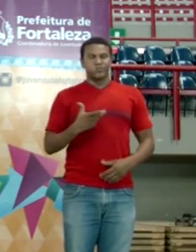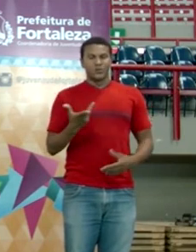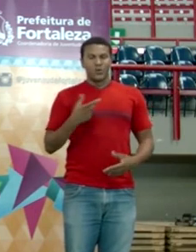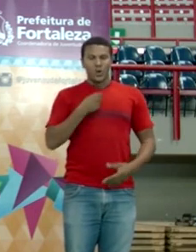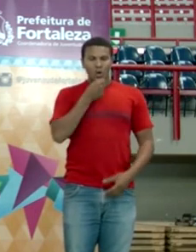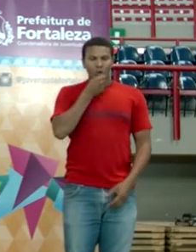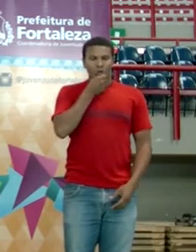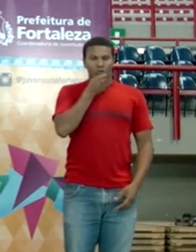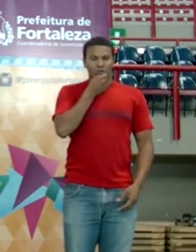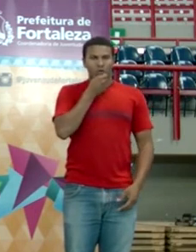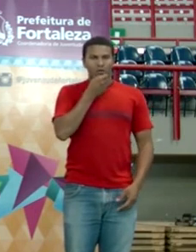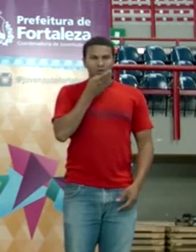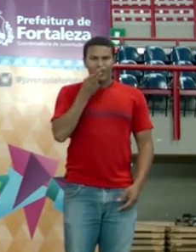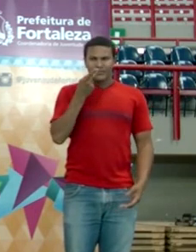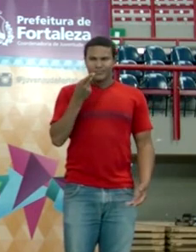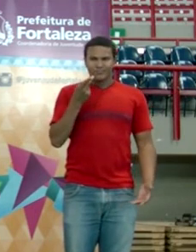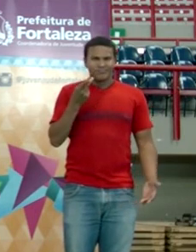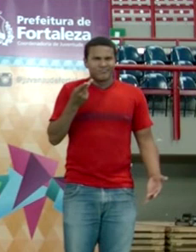nem igual.